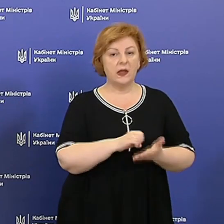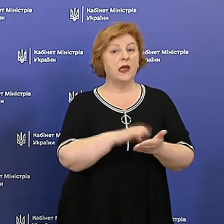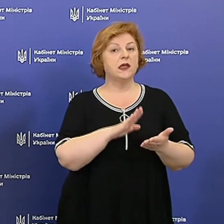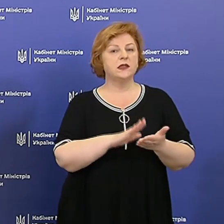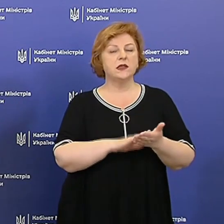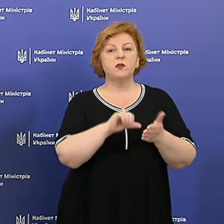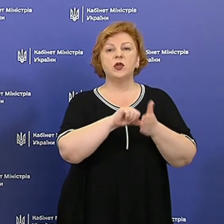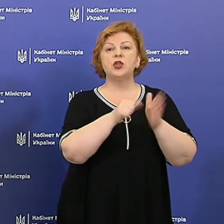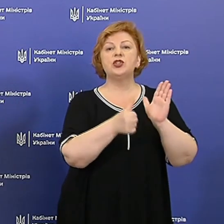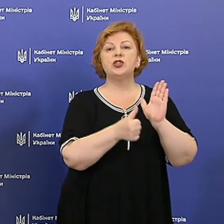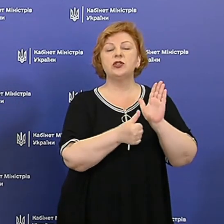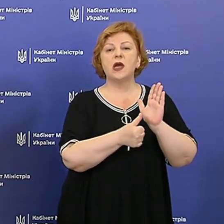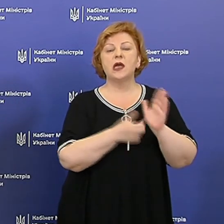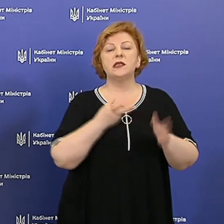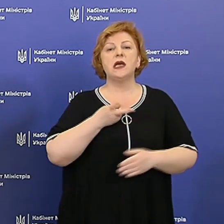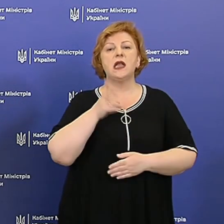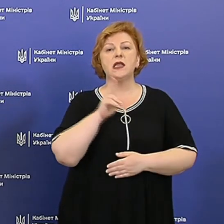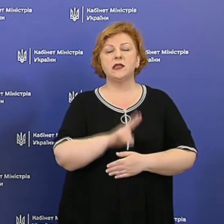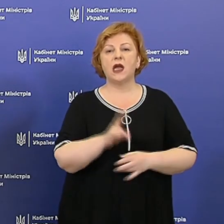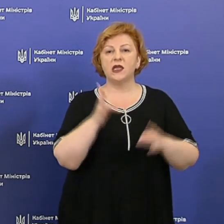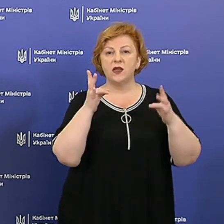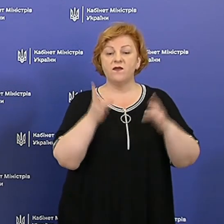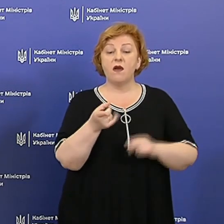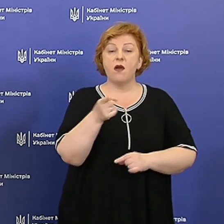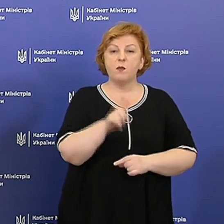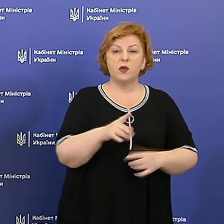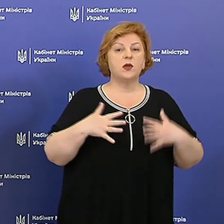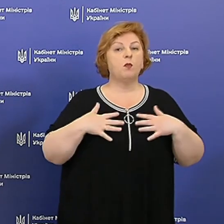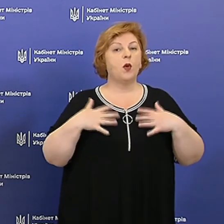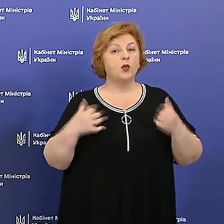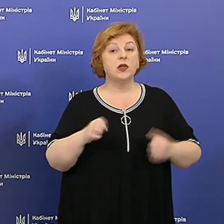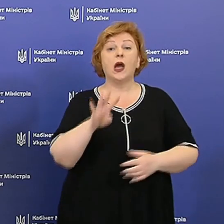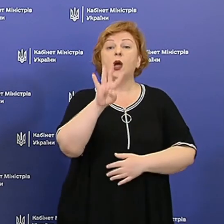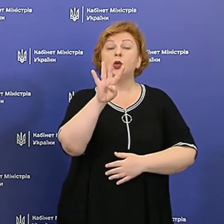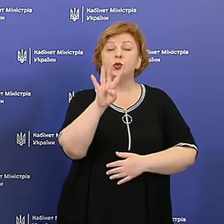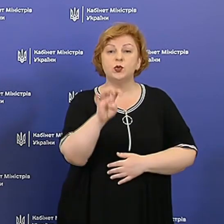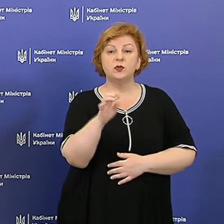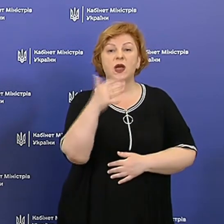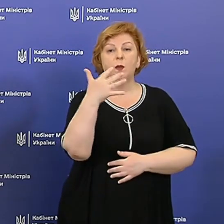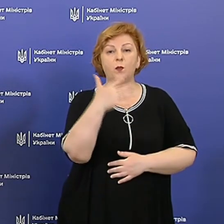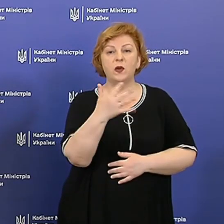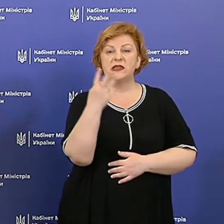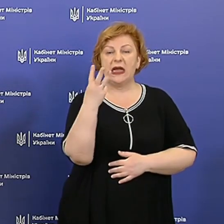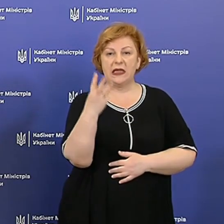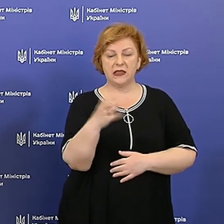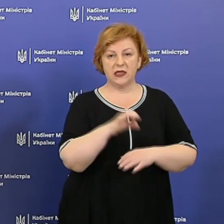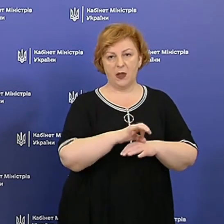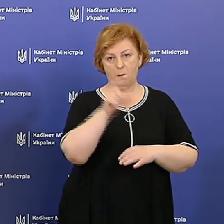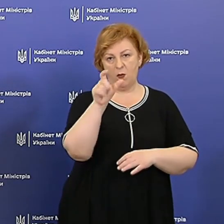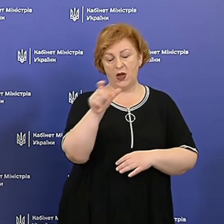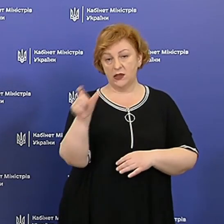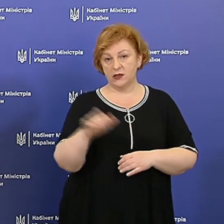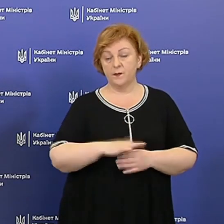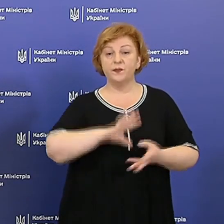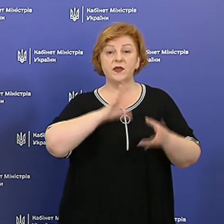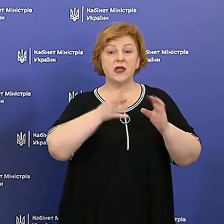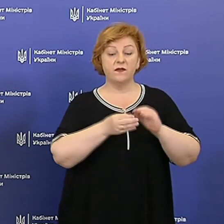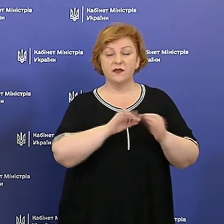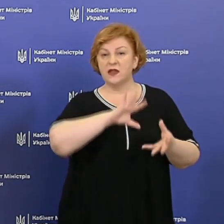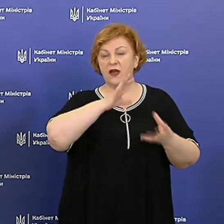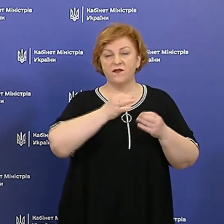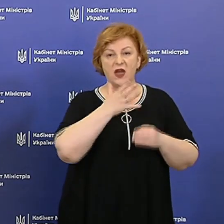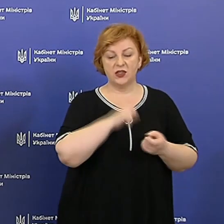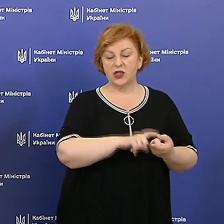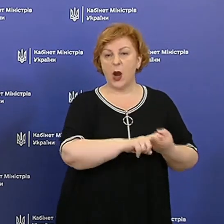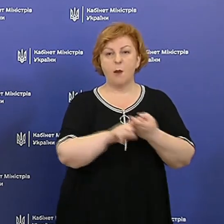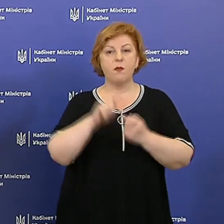Зафіксовано 16 летальних випадків, при цьому одужало 453 пацієнта. Загалом за весь час